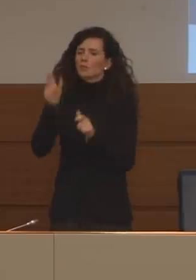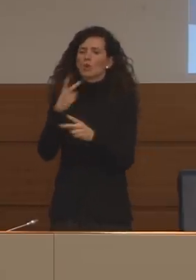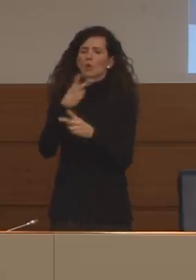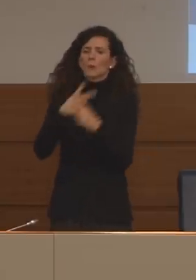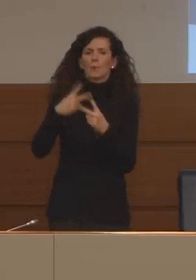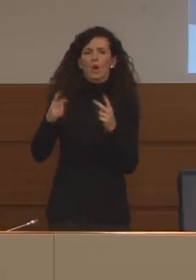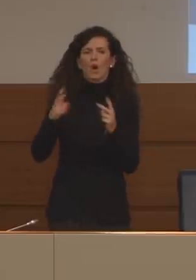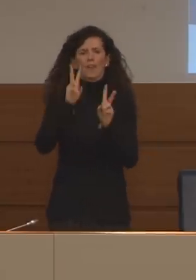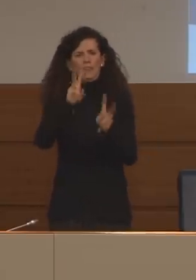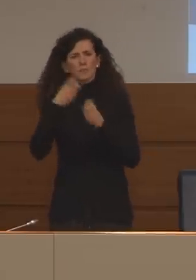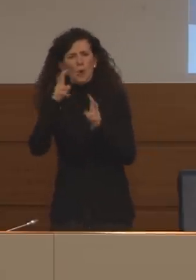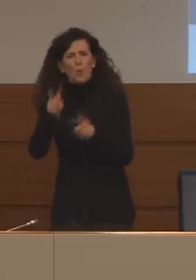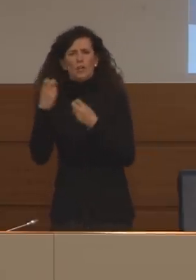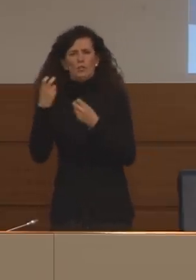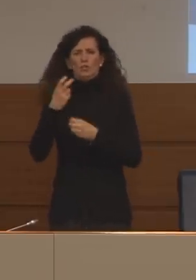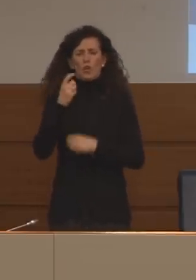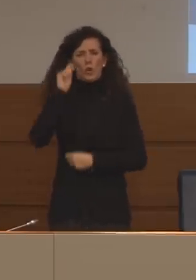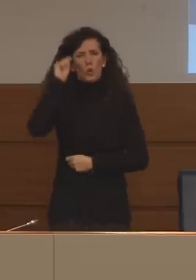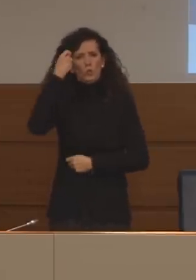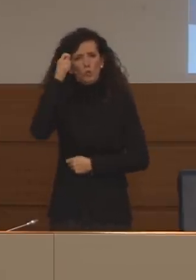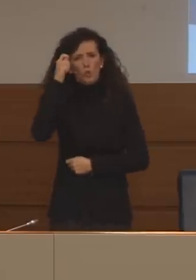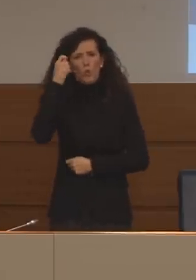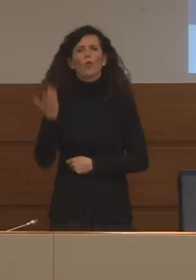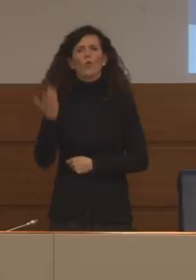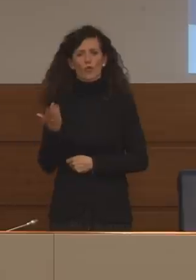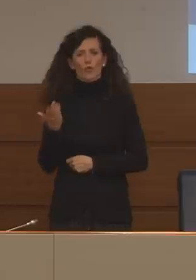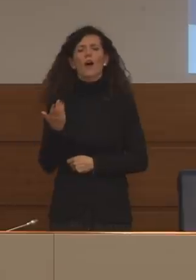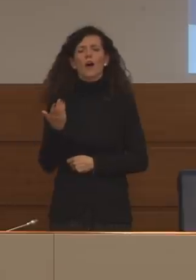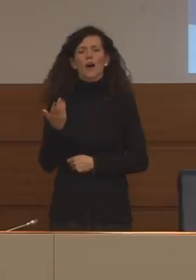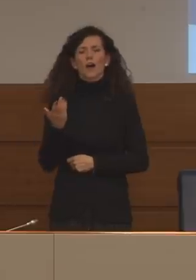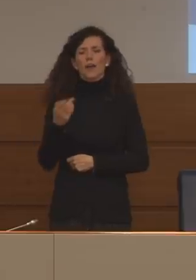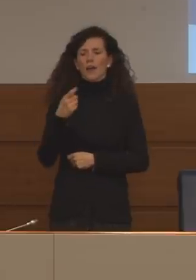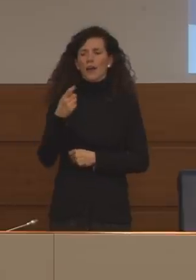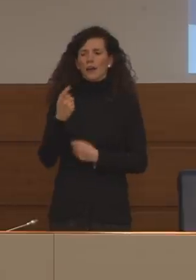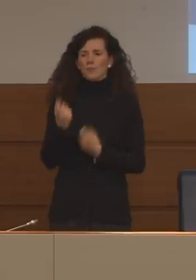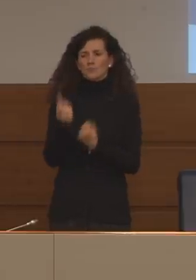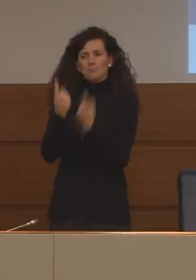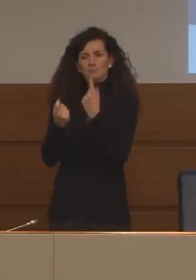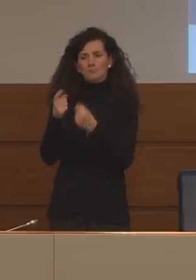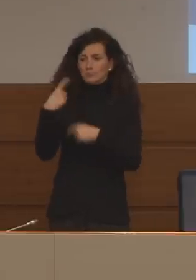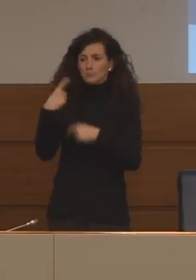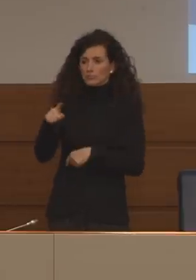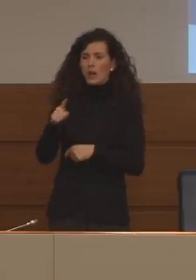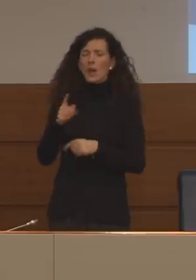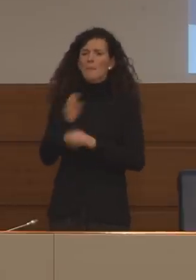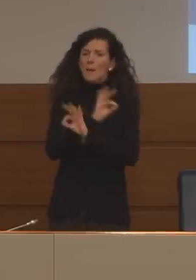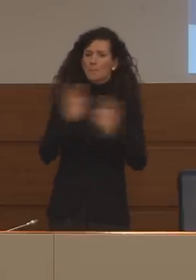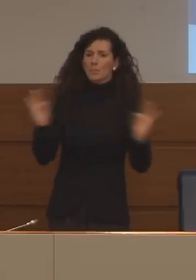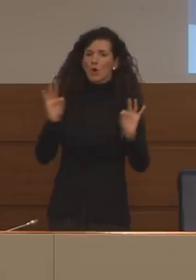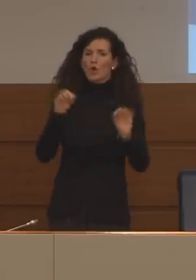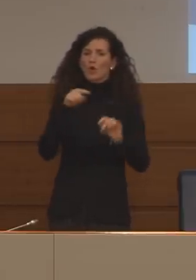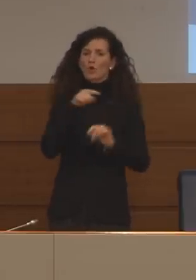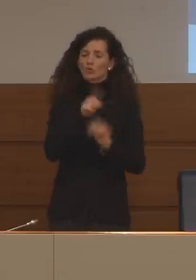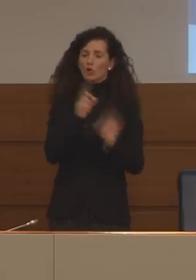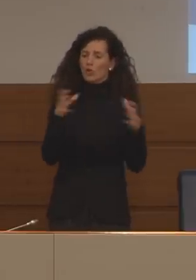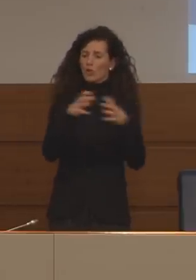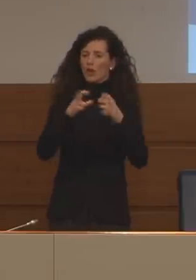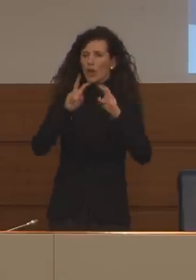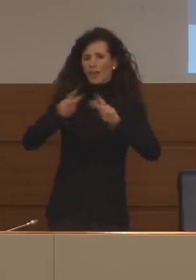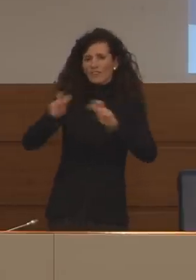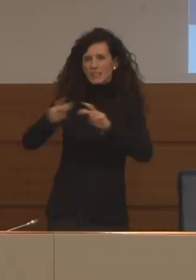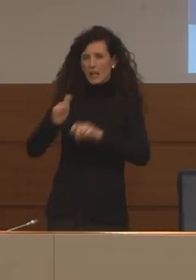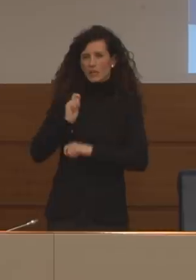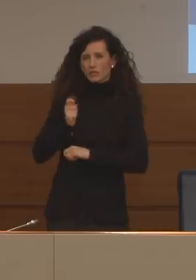di truffe che sono state prontamente sventate anche dagli organi investigativi